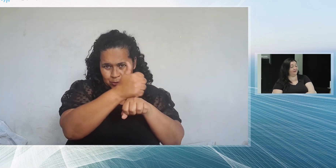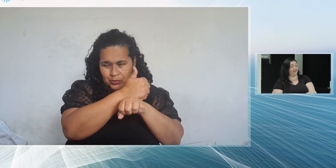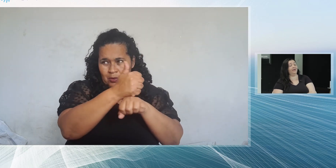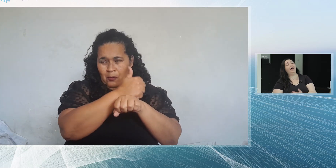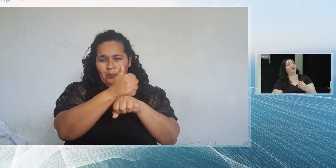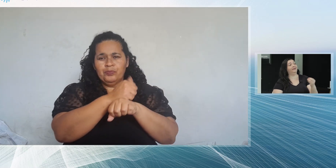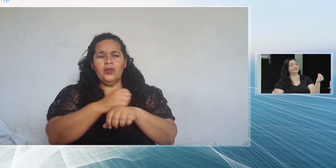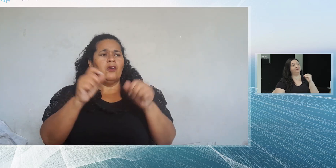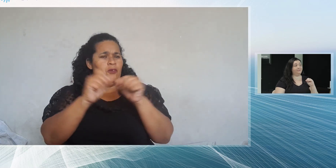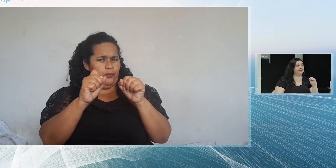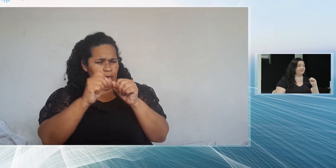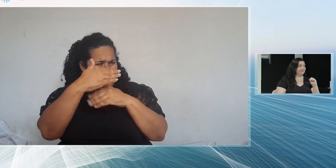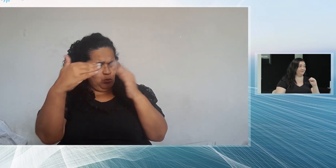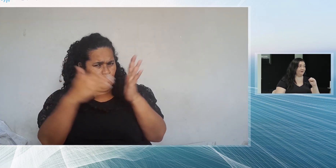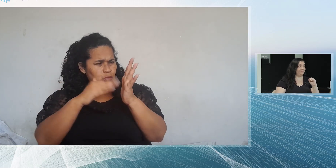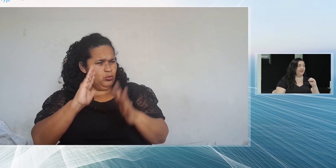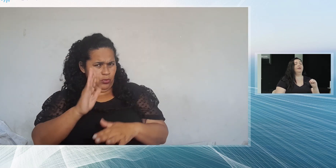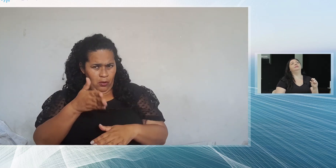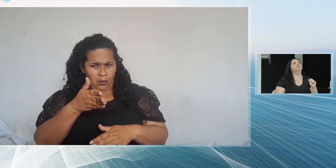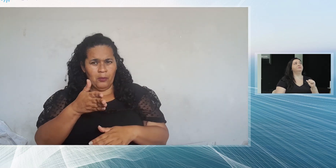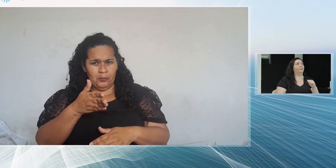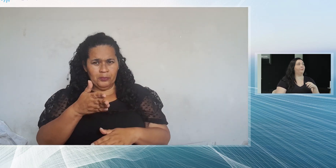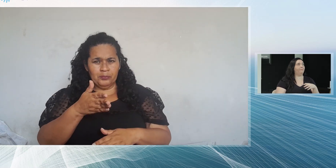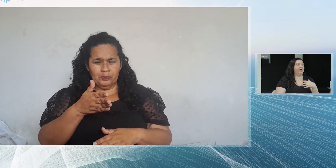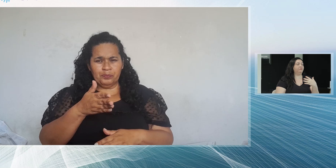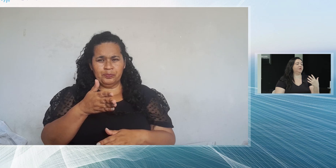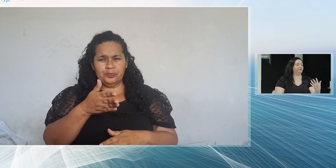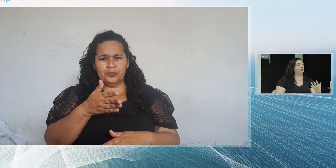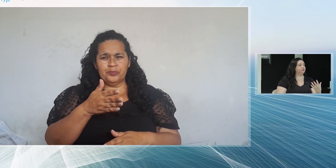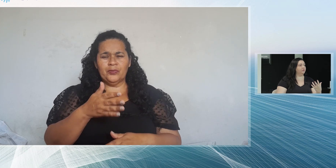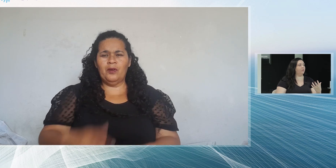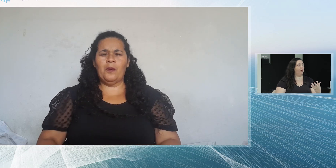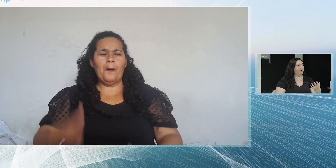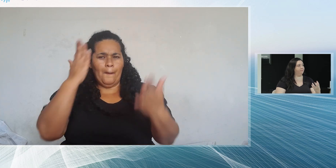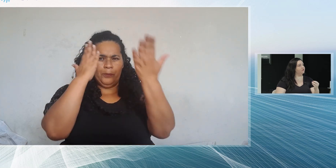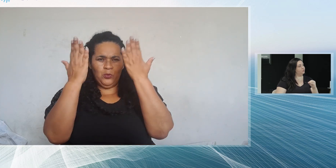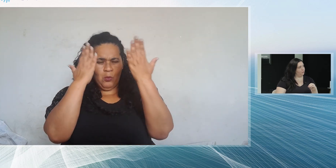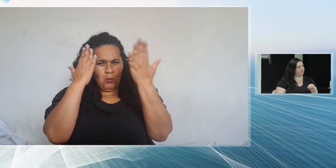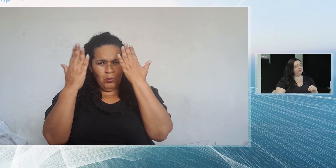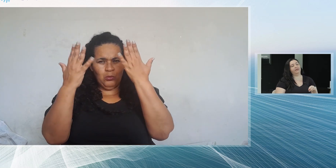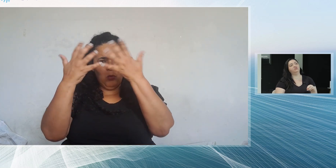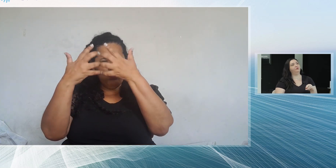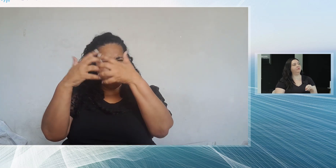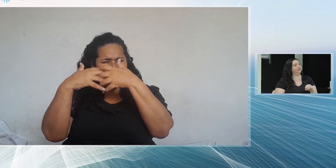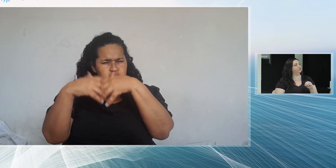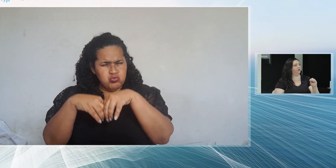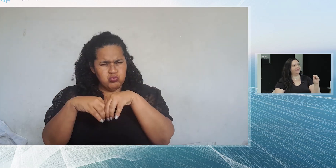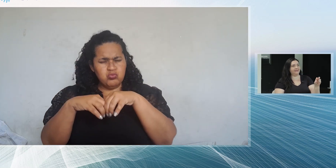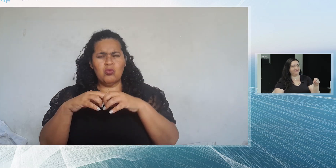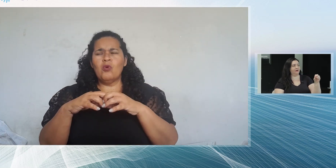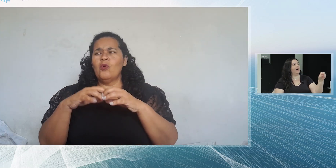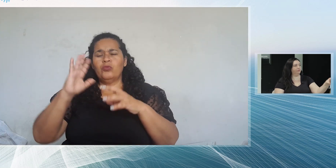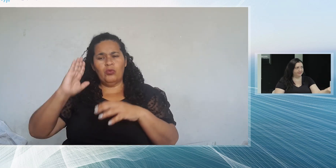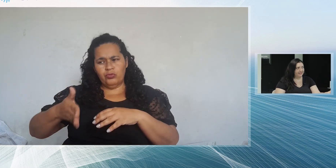como eu falei, a avaliação ela é bem específica. Então, se eu pego um diagnóstico da qual a pessoa tenha dificuldade só